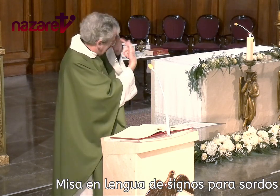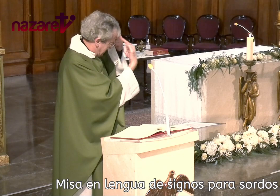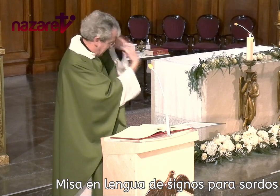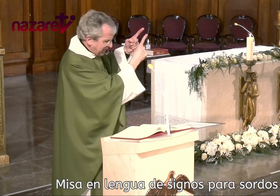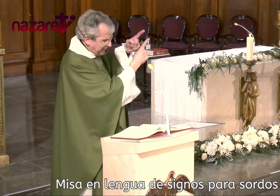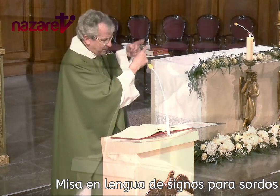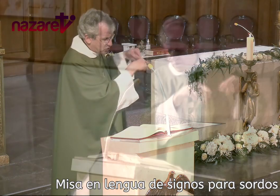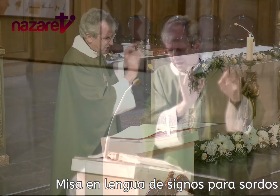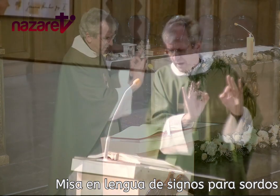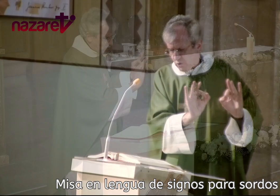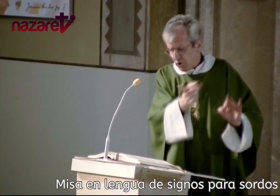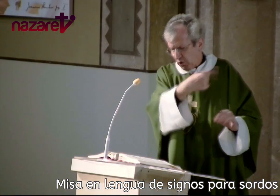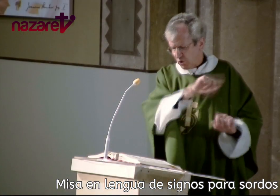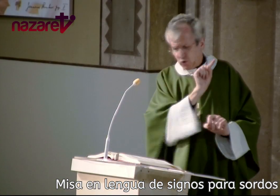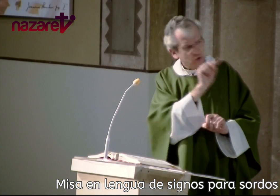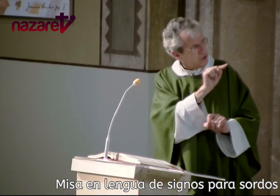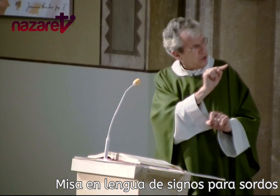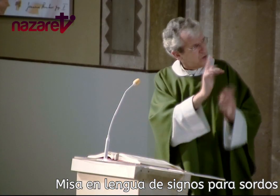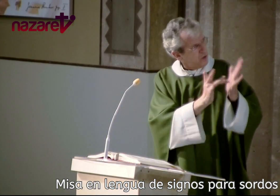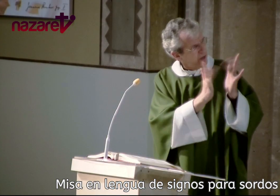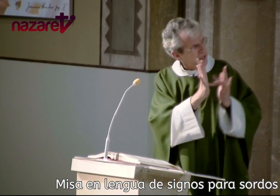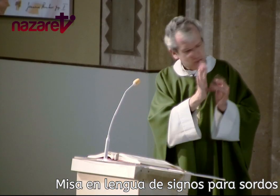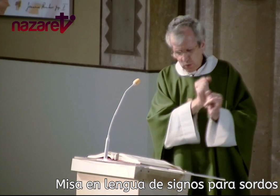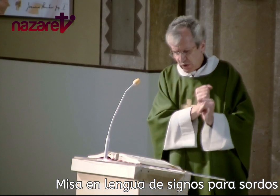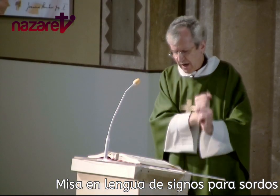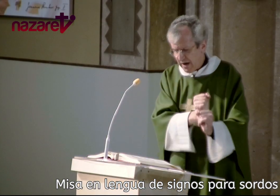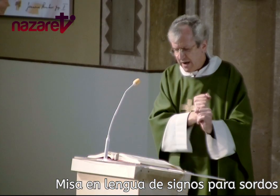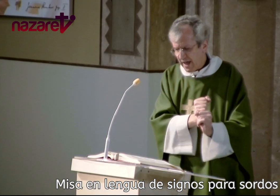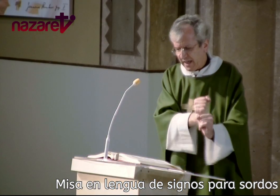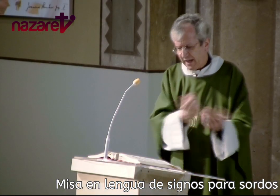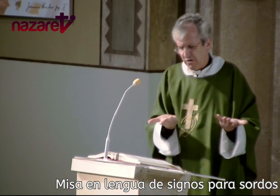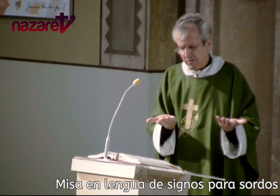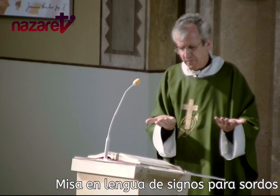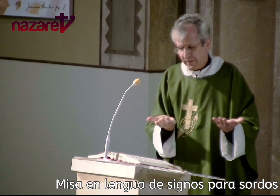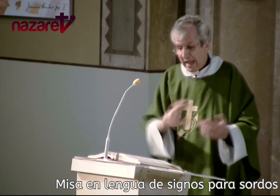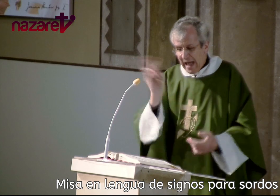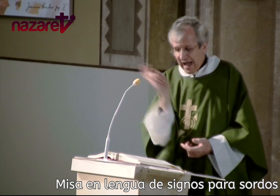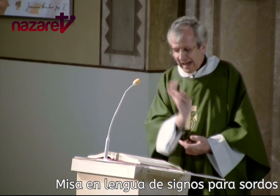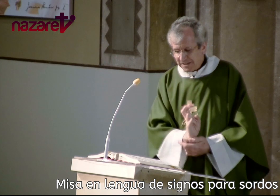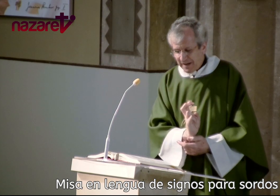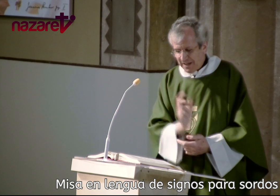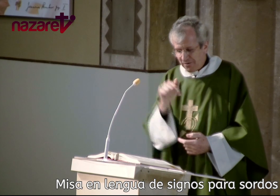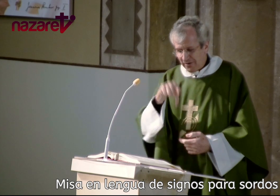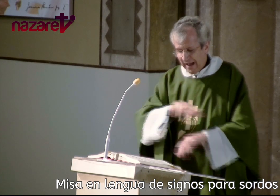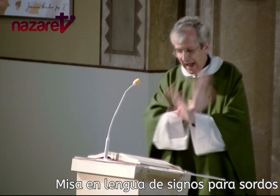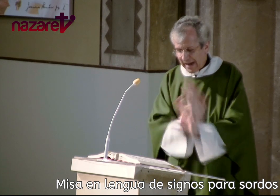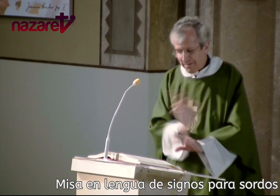que tenemos que ver nosotros contigo jesús nazareno has venido a acabar